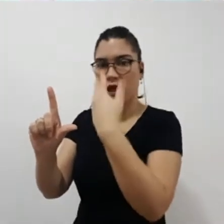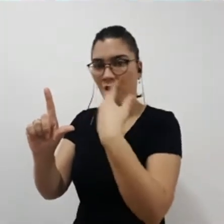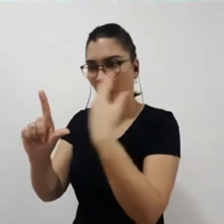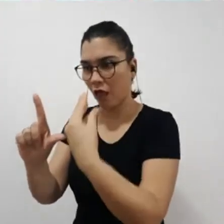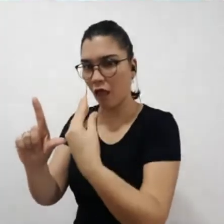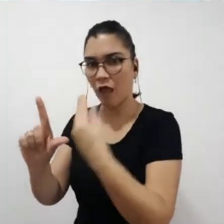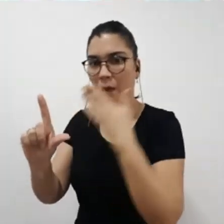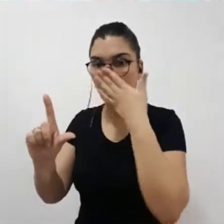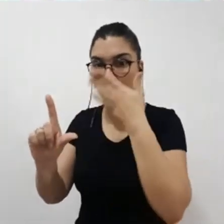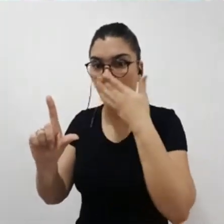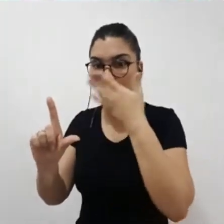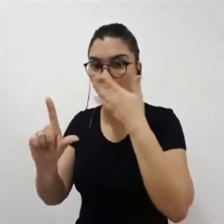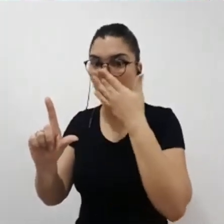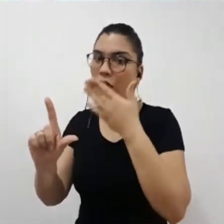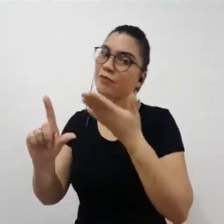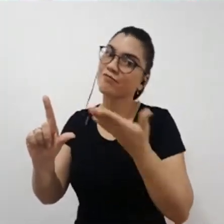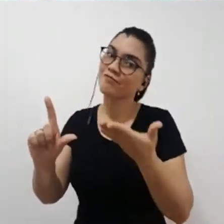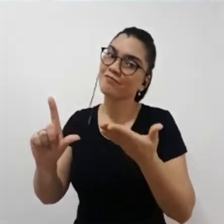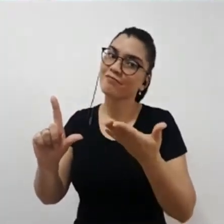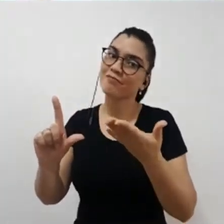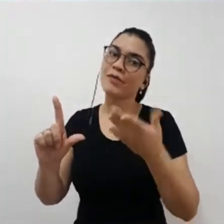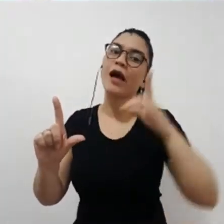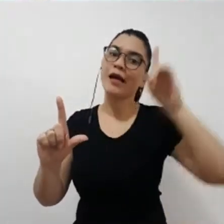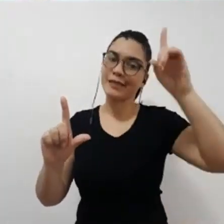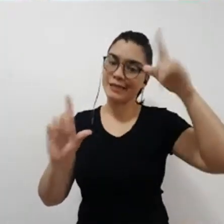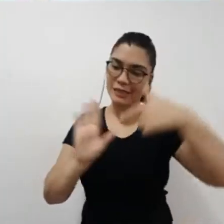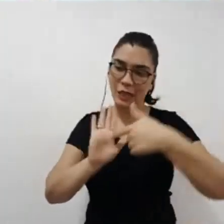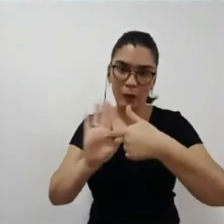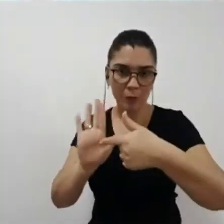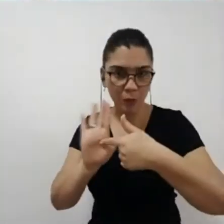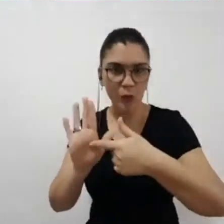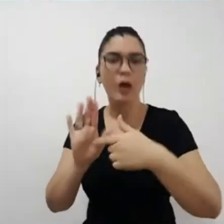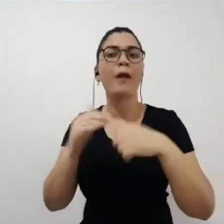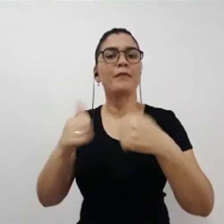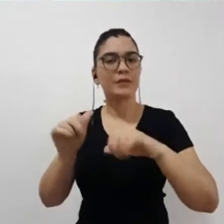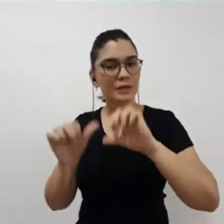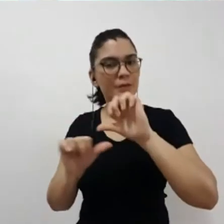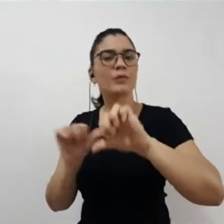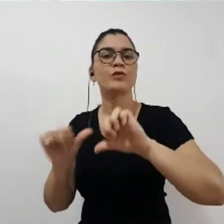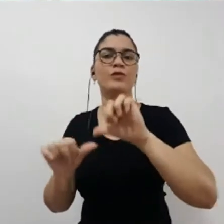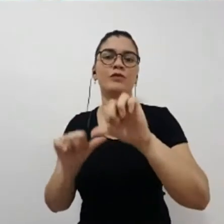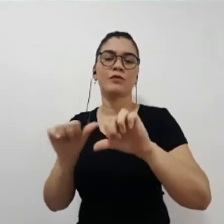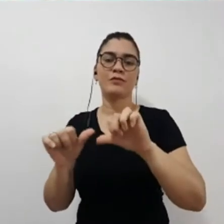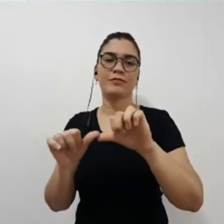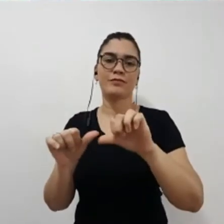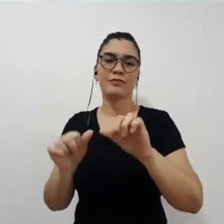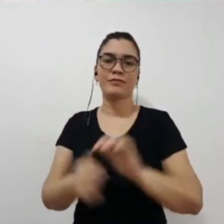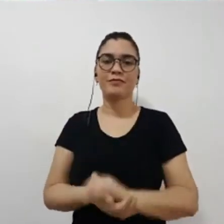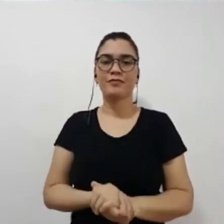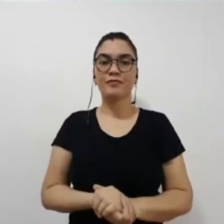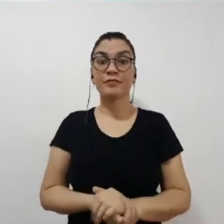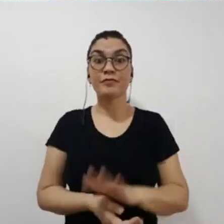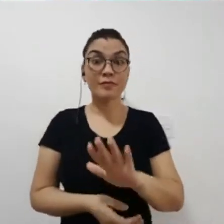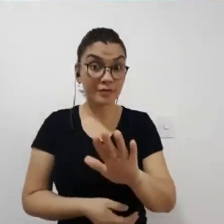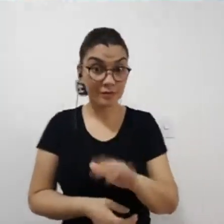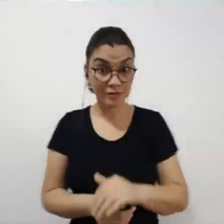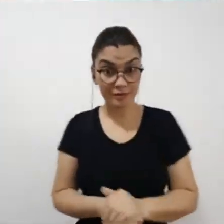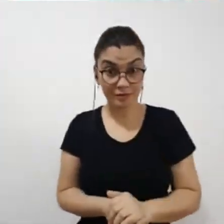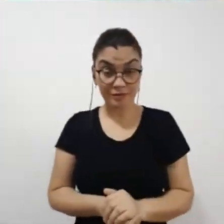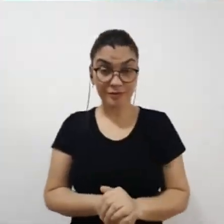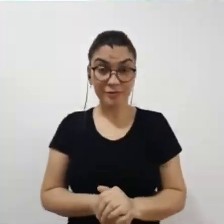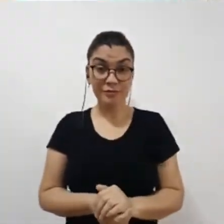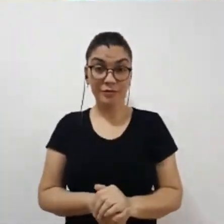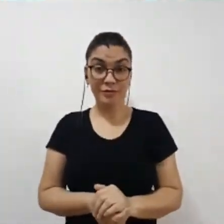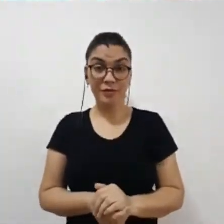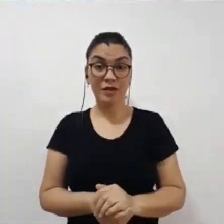uma área que Deus está mostrando que precisa ser trabalhada na tua vida. Se você está sem conseguir